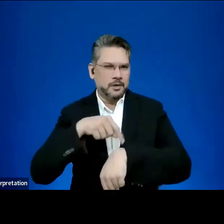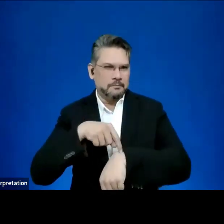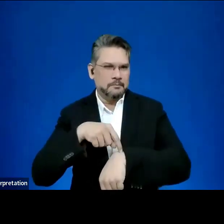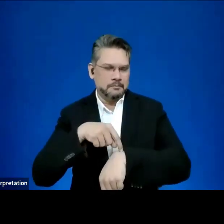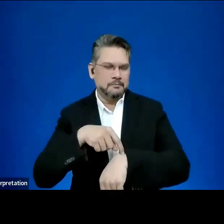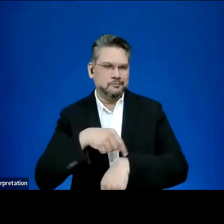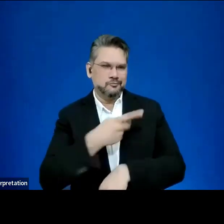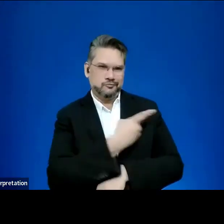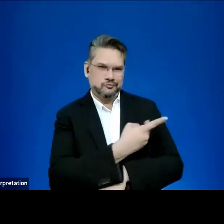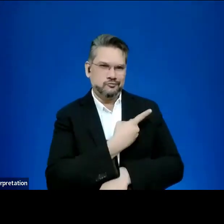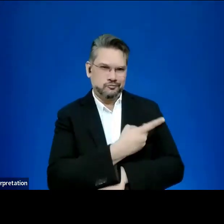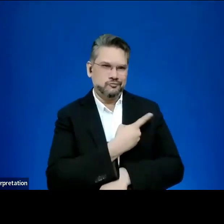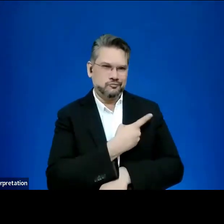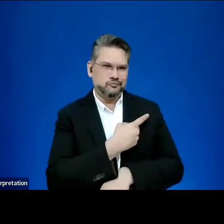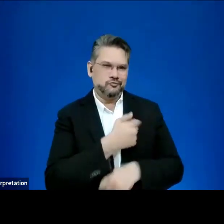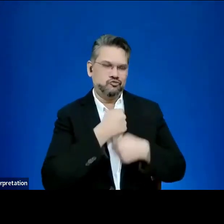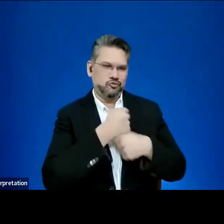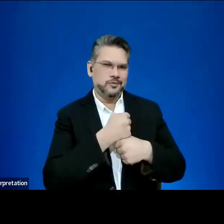点，